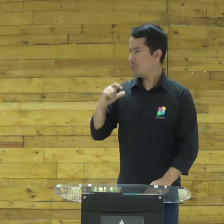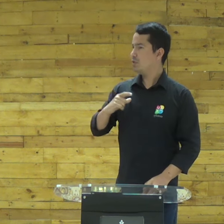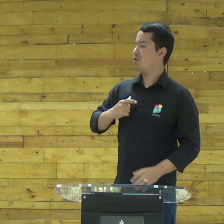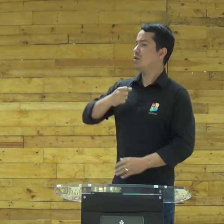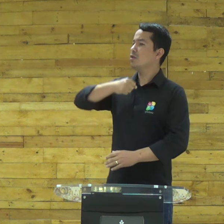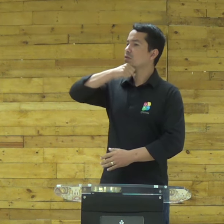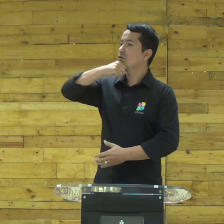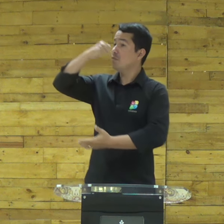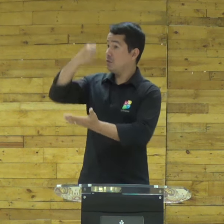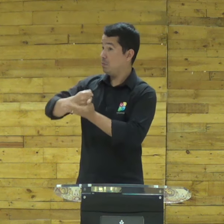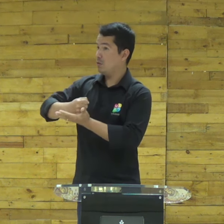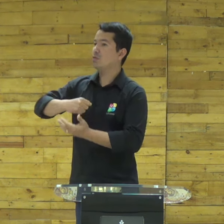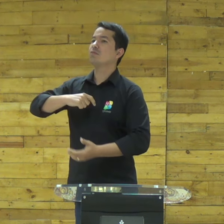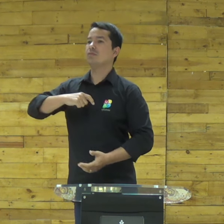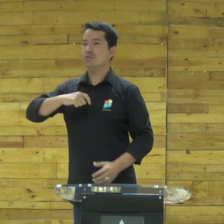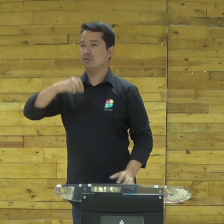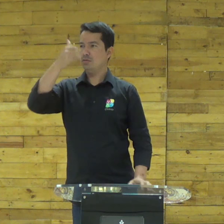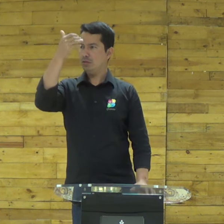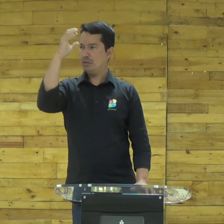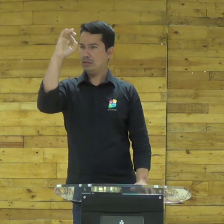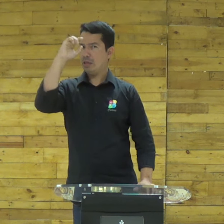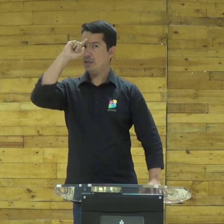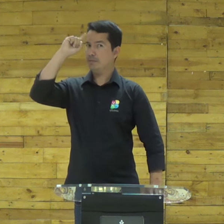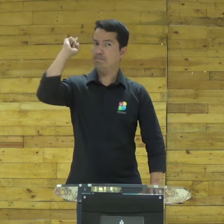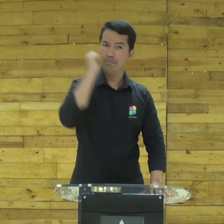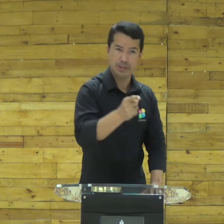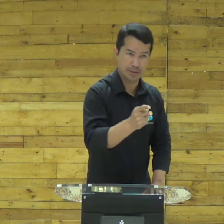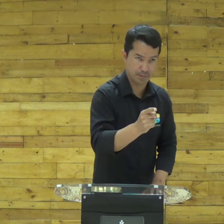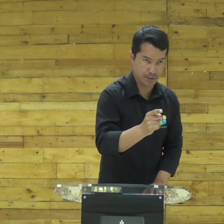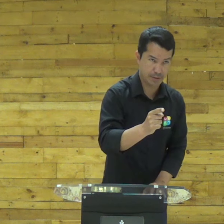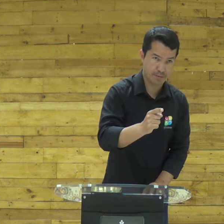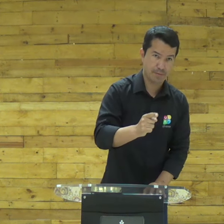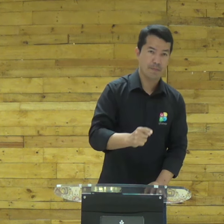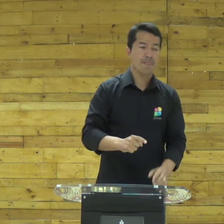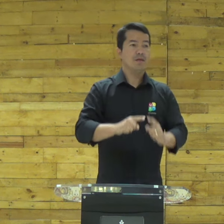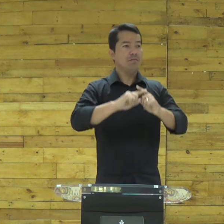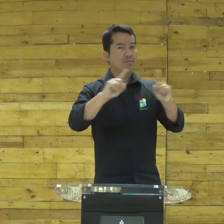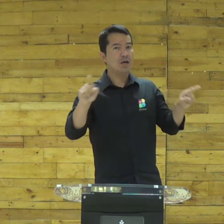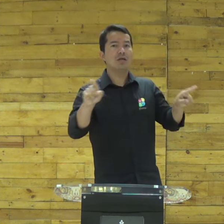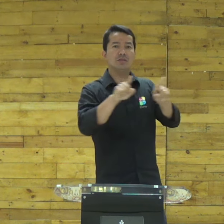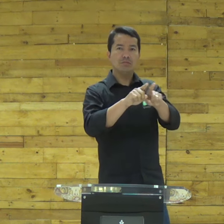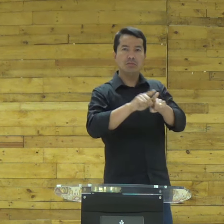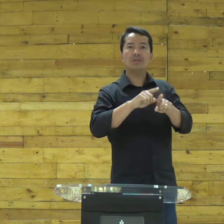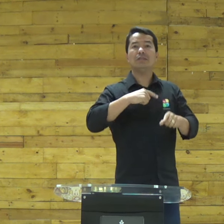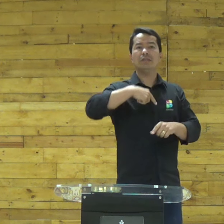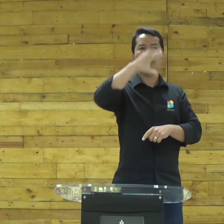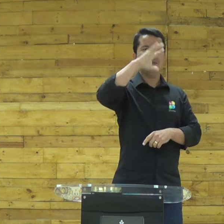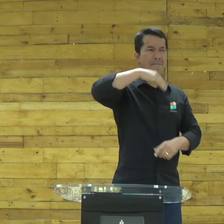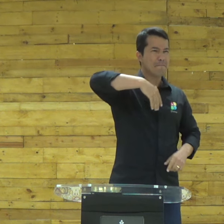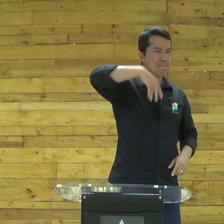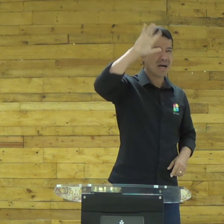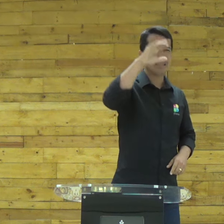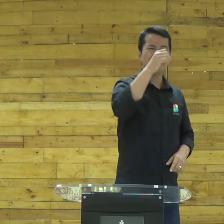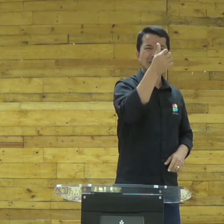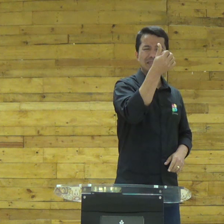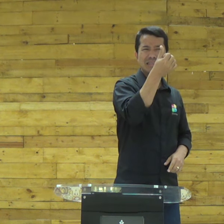uau no velho testamento temos os 10 mandamentos certo mas também